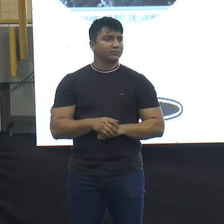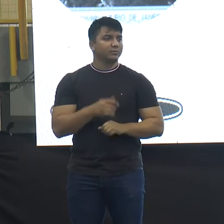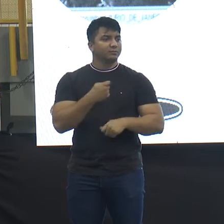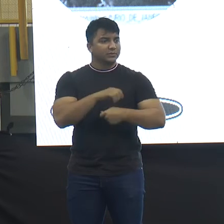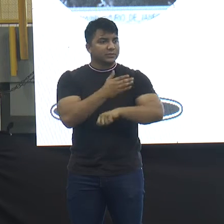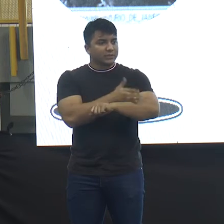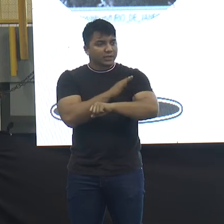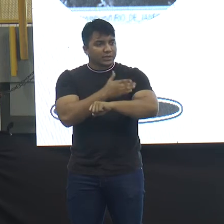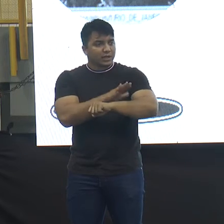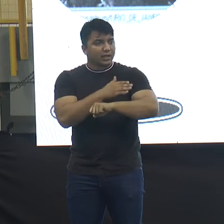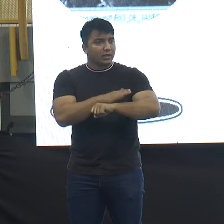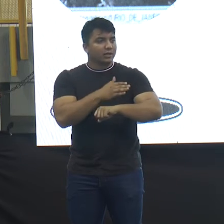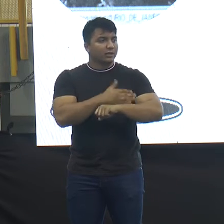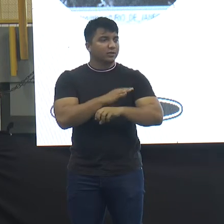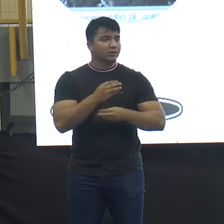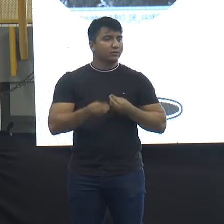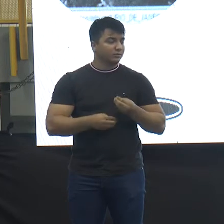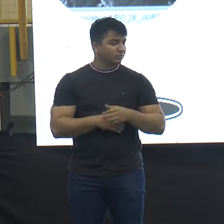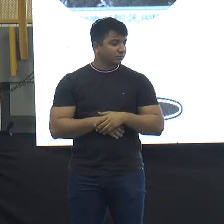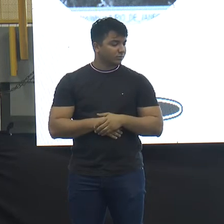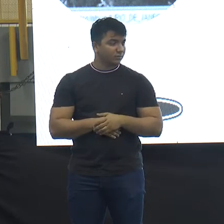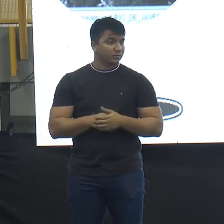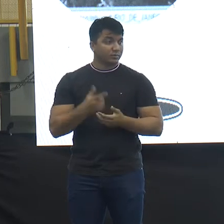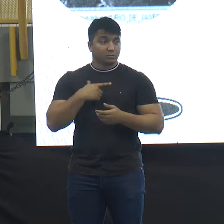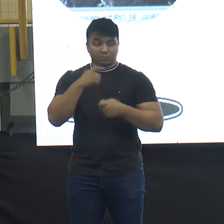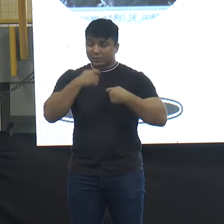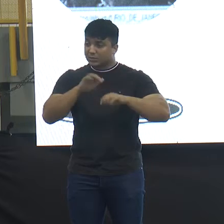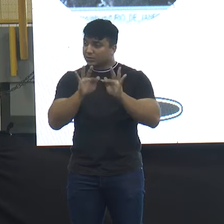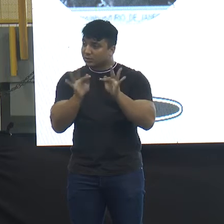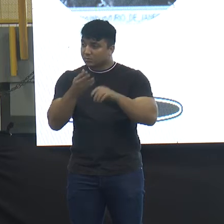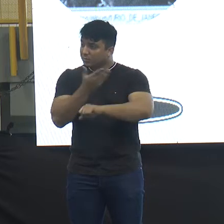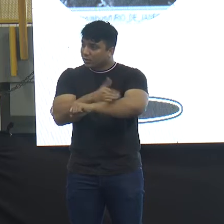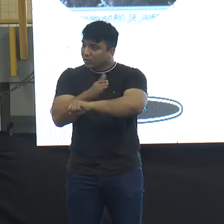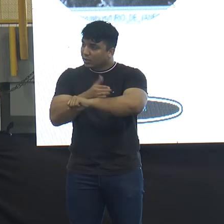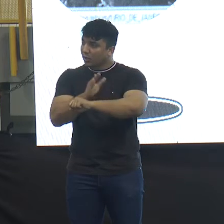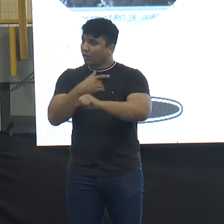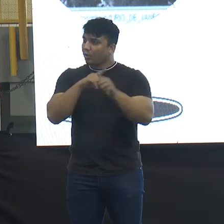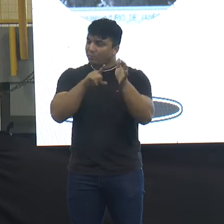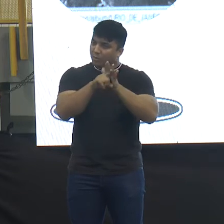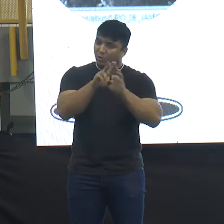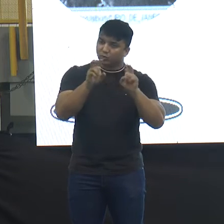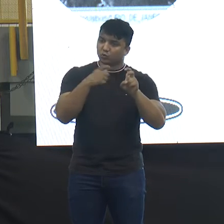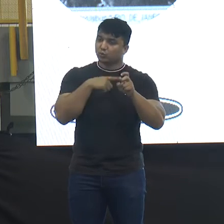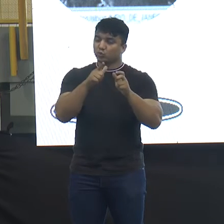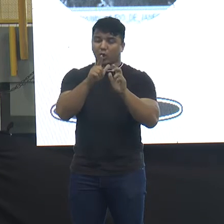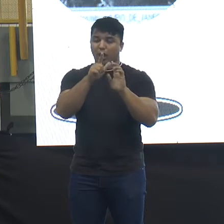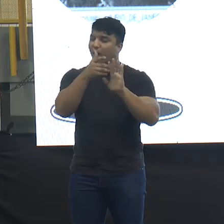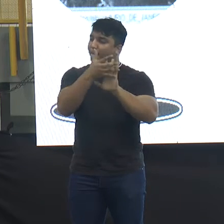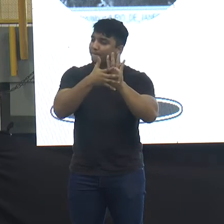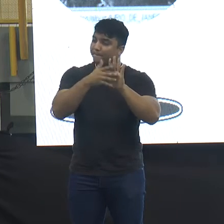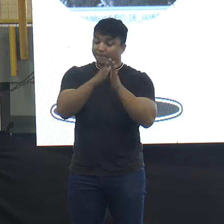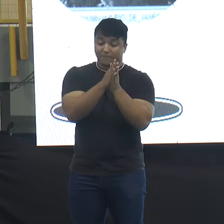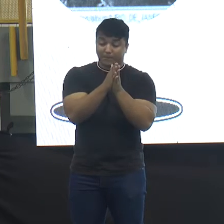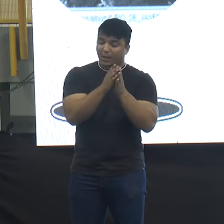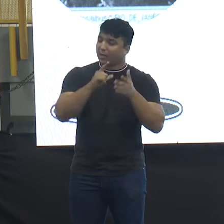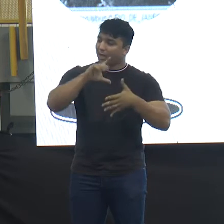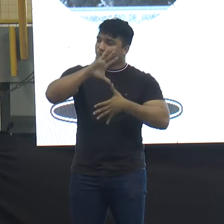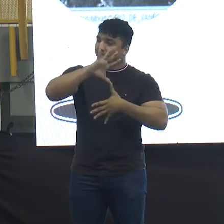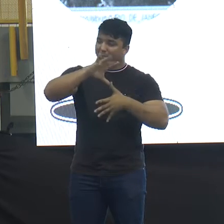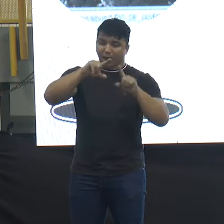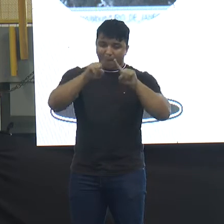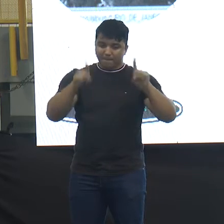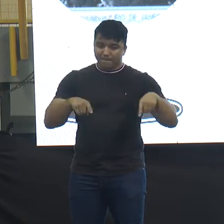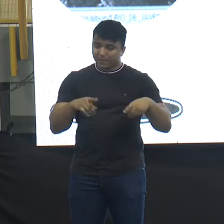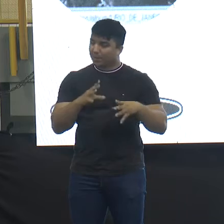cara. Vai fazer o quê depois daqui? Treinar. Puxar as questões de cartografia. Pegar o livro, pegar a